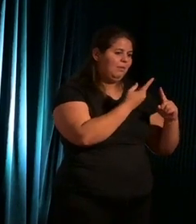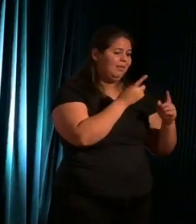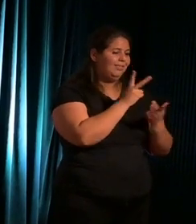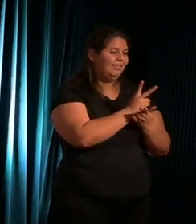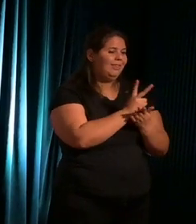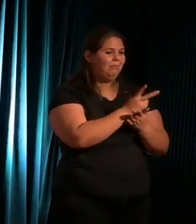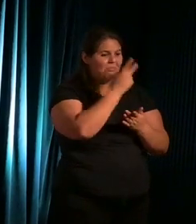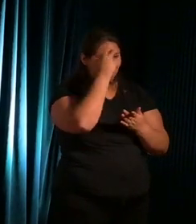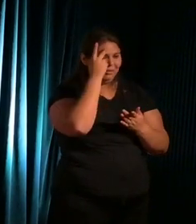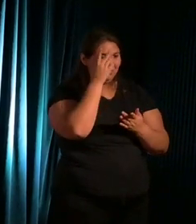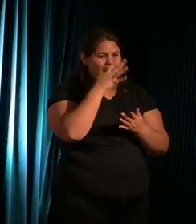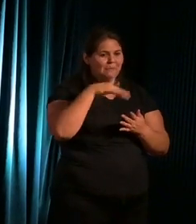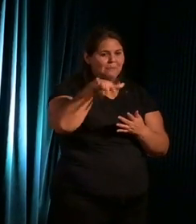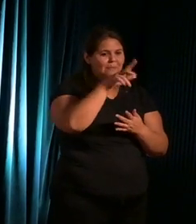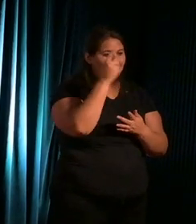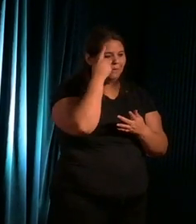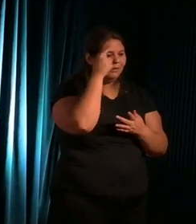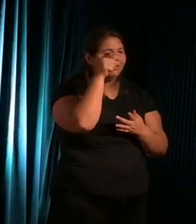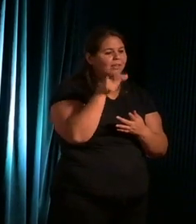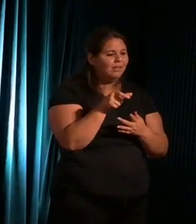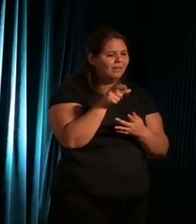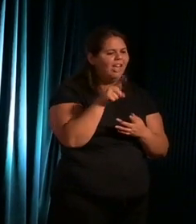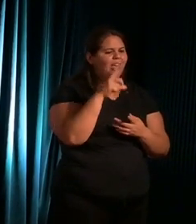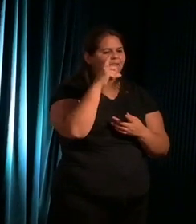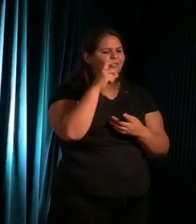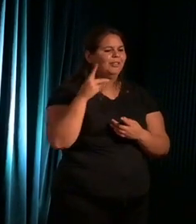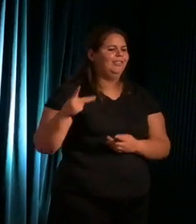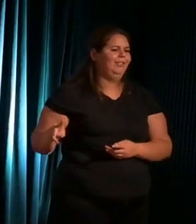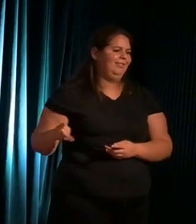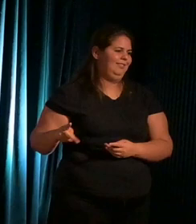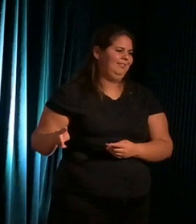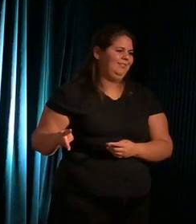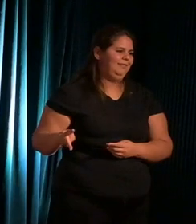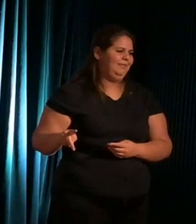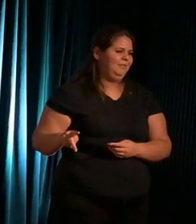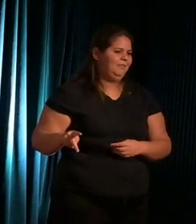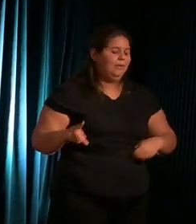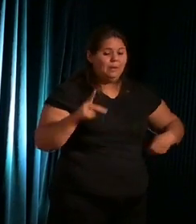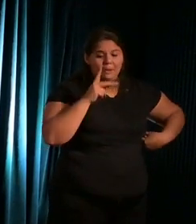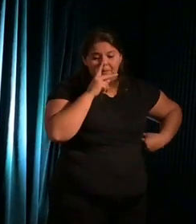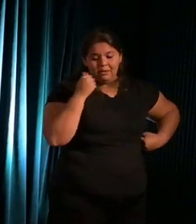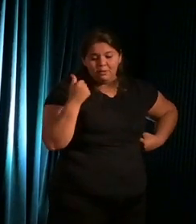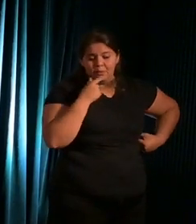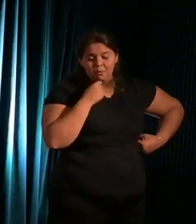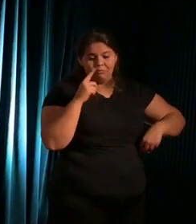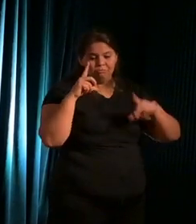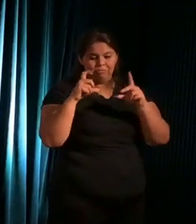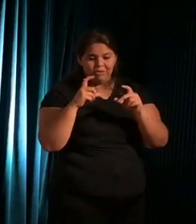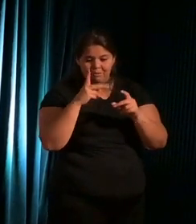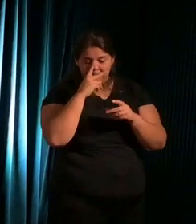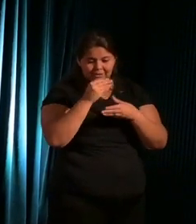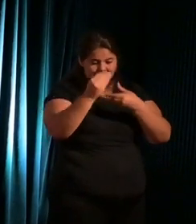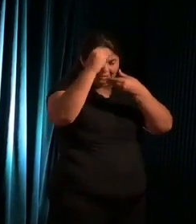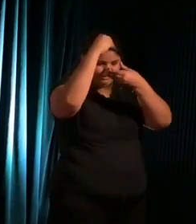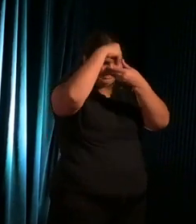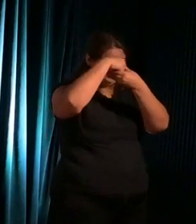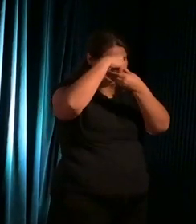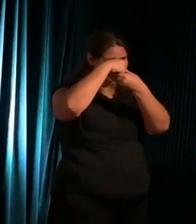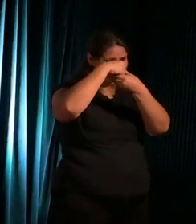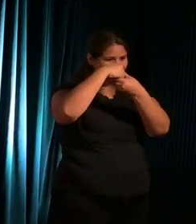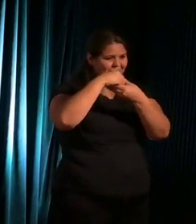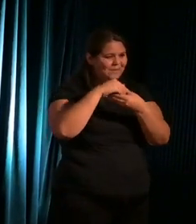fotografia do Walter. Então, ele habita o nosso imaginário sobre algumas das pessoas mais